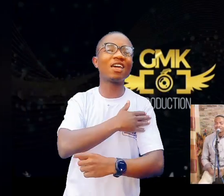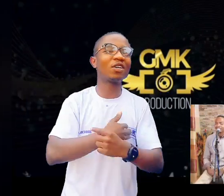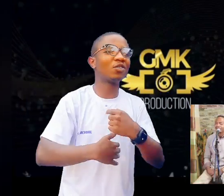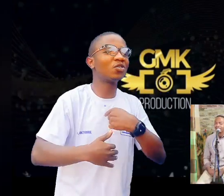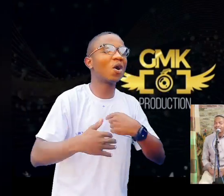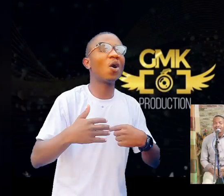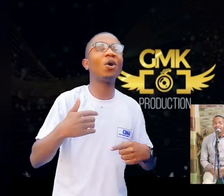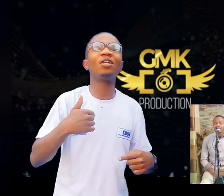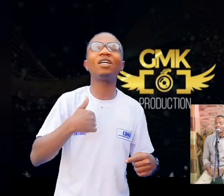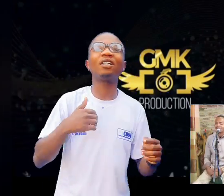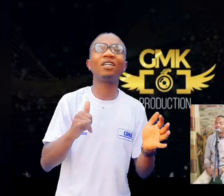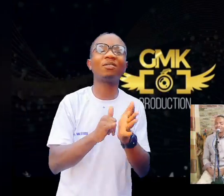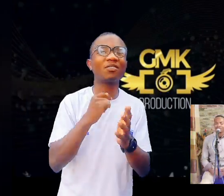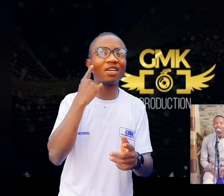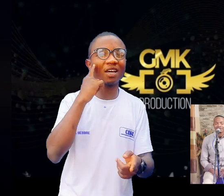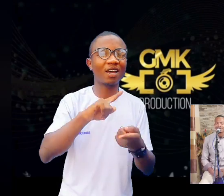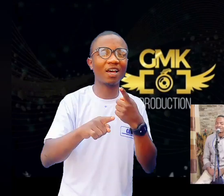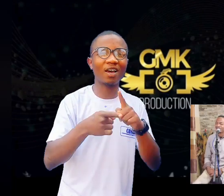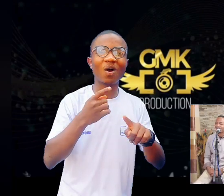Alléluia.